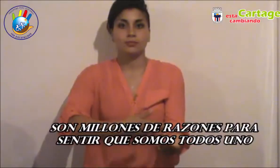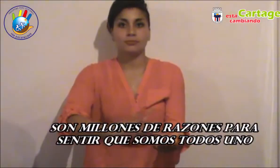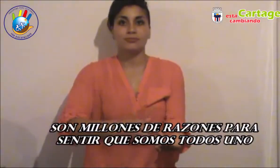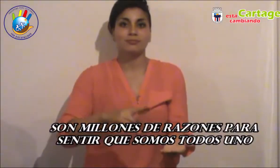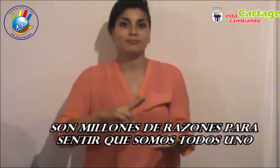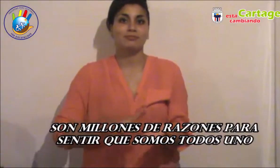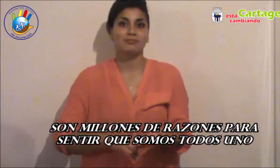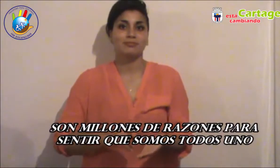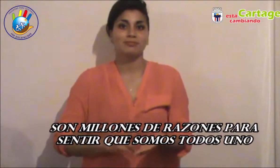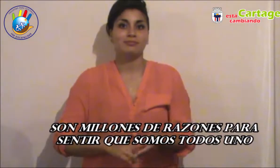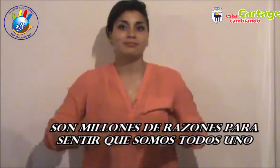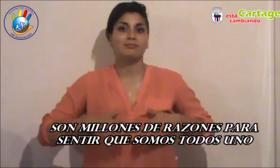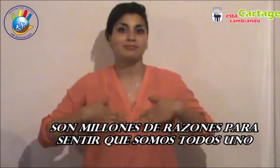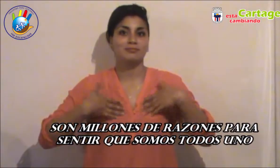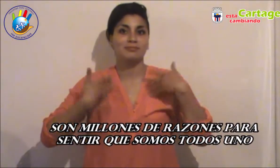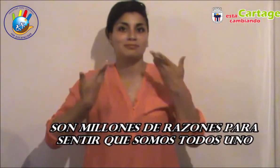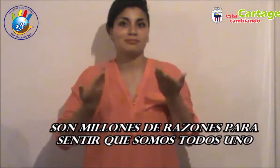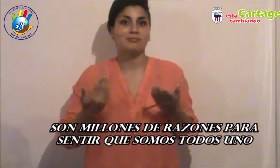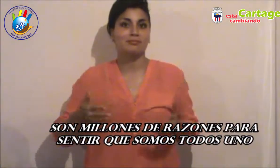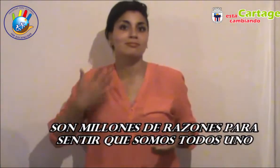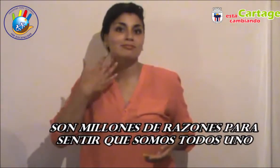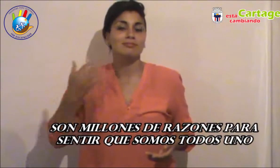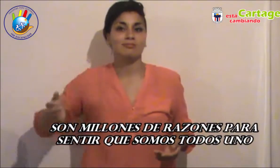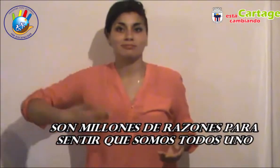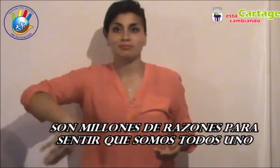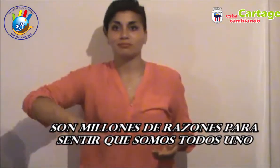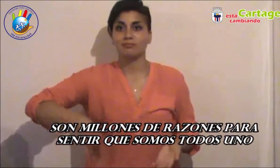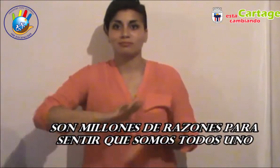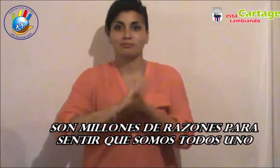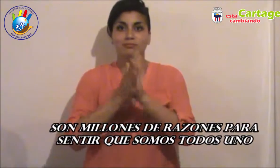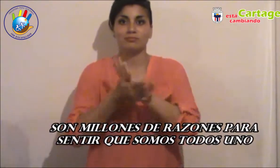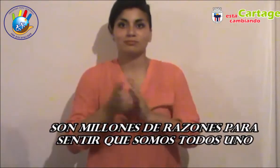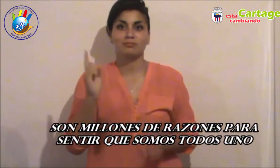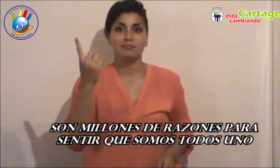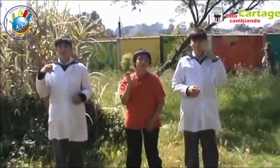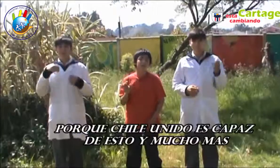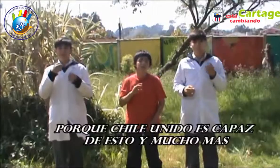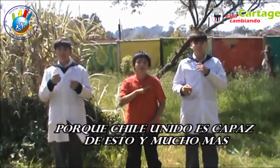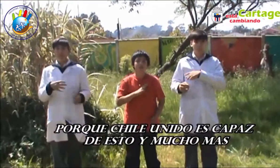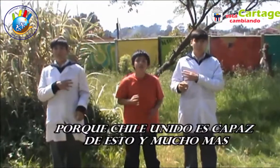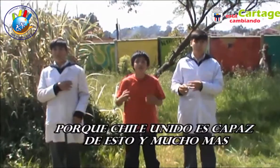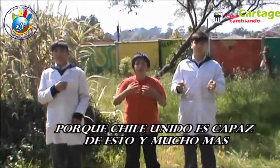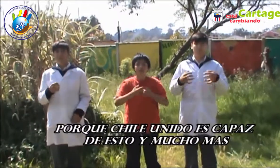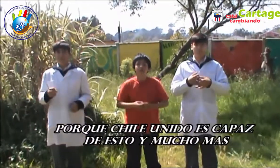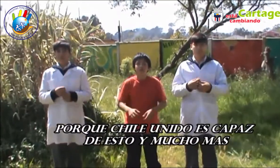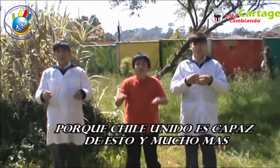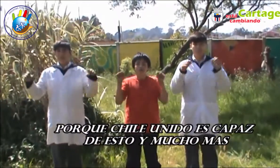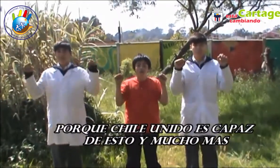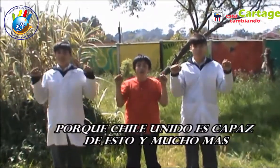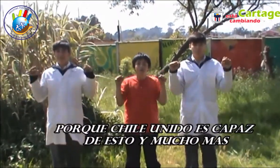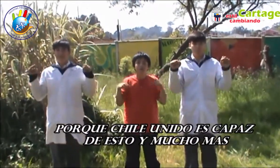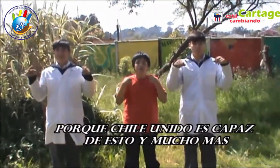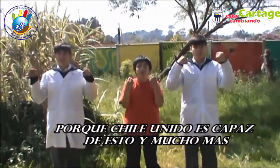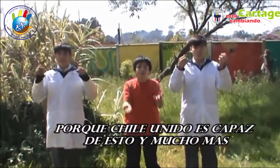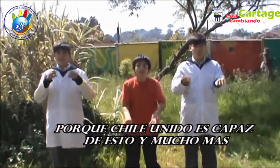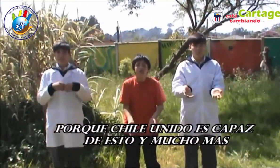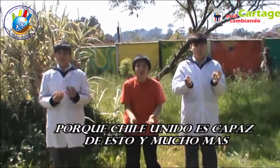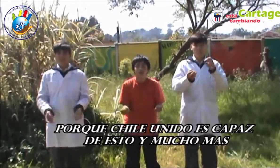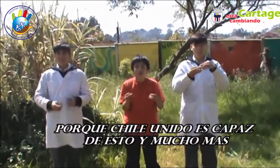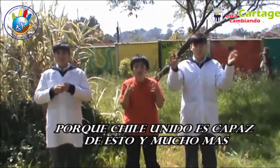De razones para sentir que somos todos uno, porque Chile unido es capaz de esto